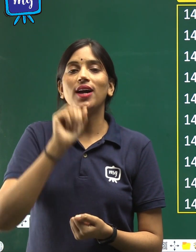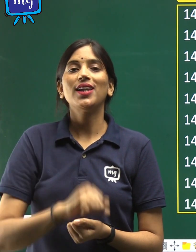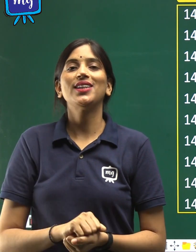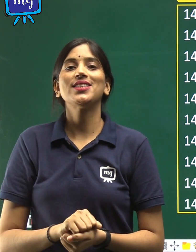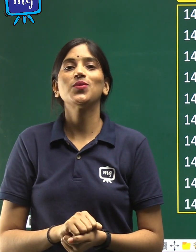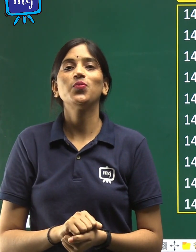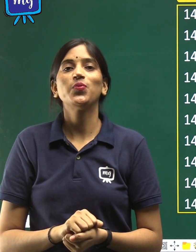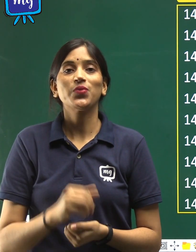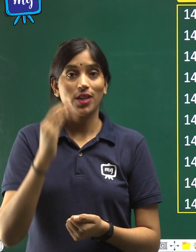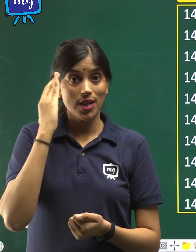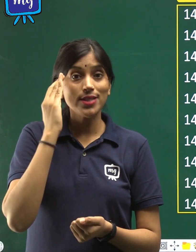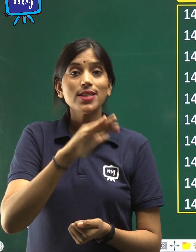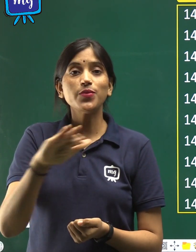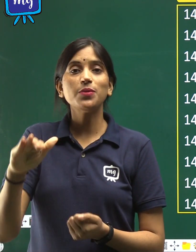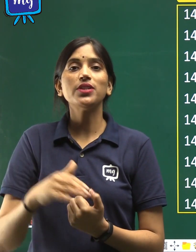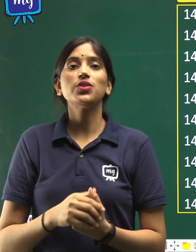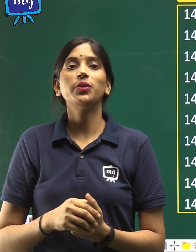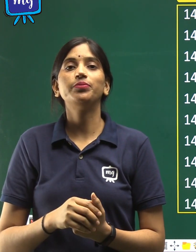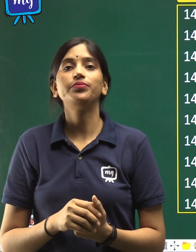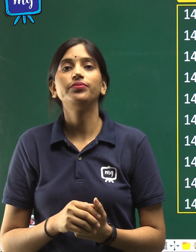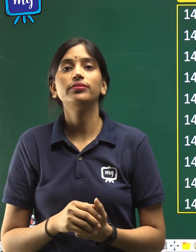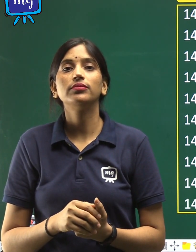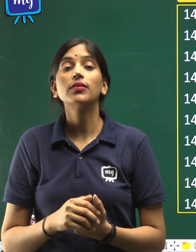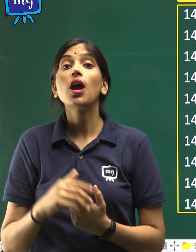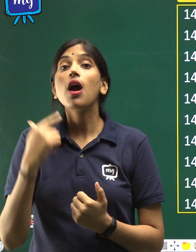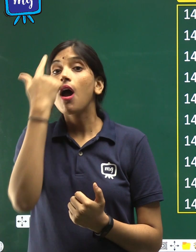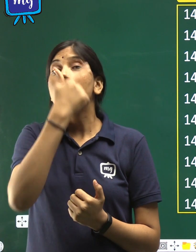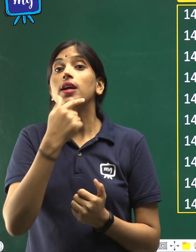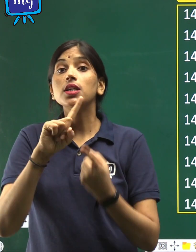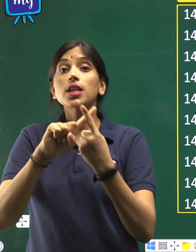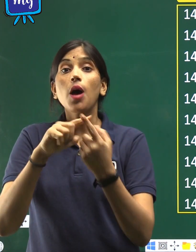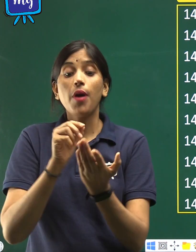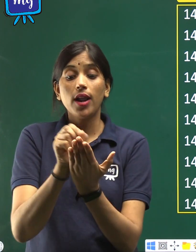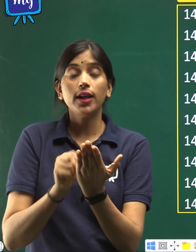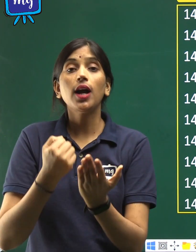140। समझे बच्चों? किसका पहाड़ा लिखा हमने?